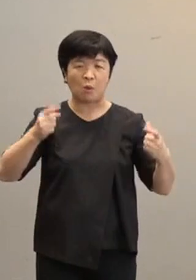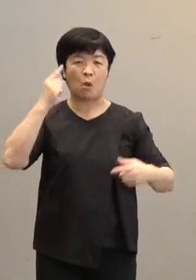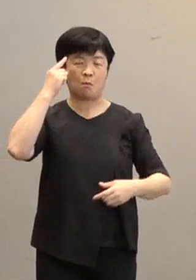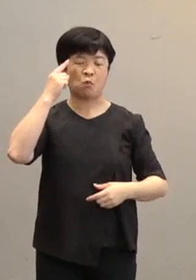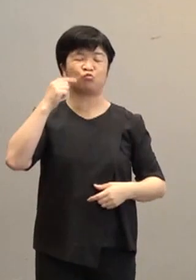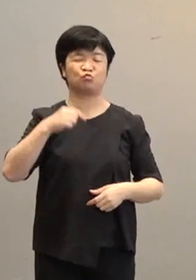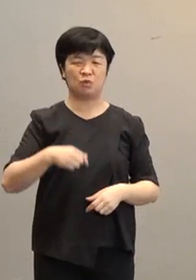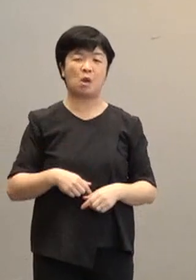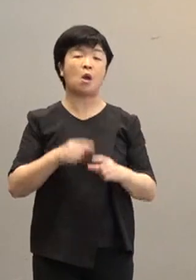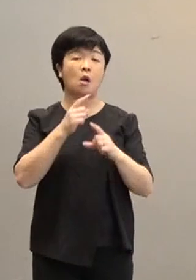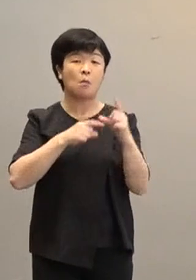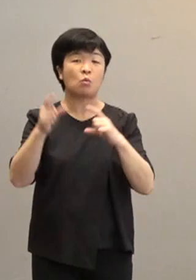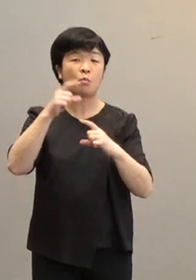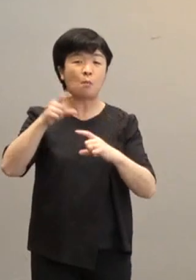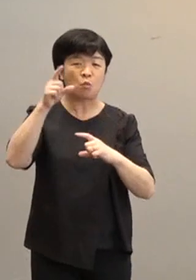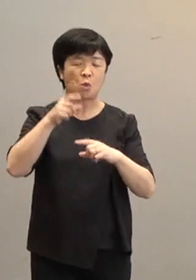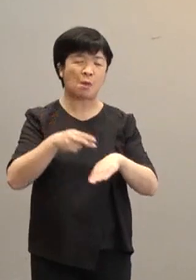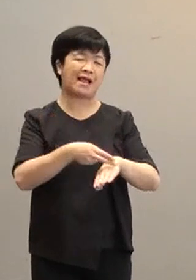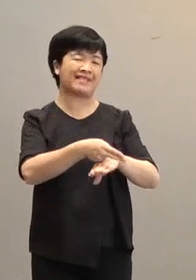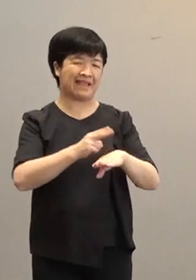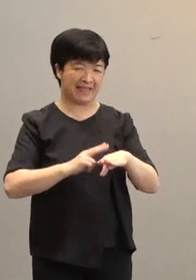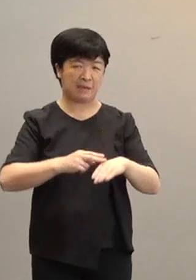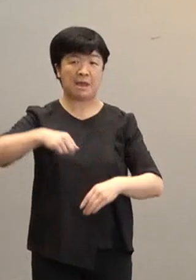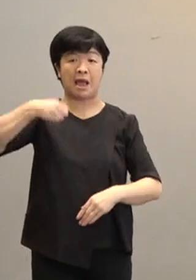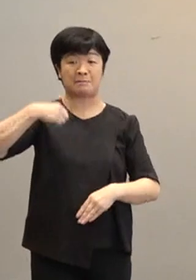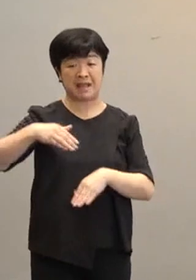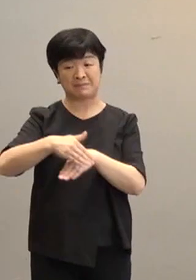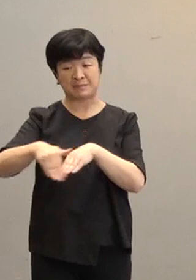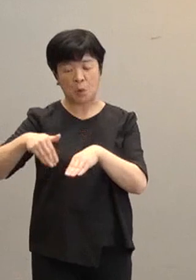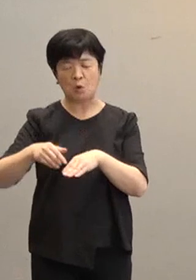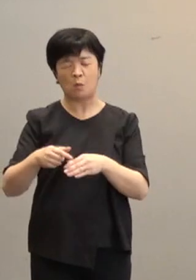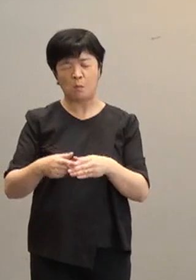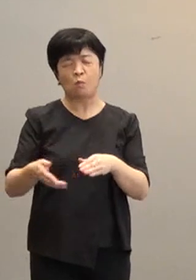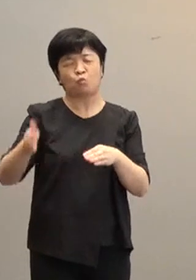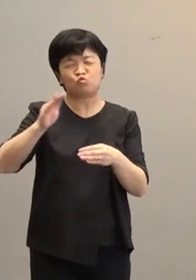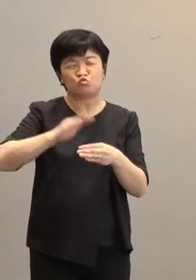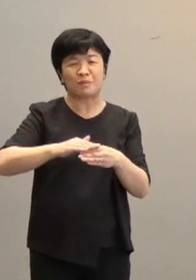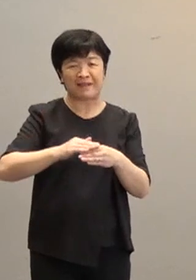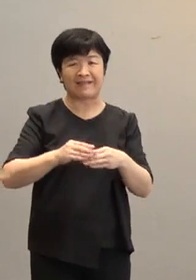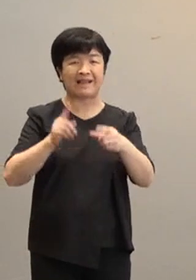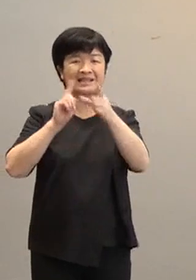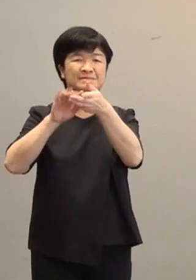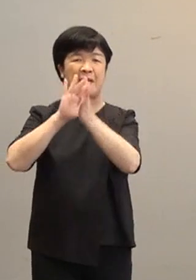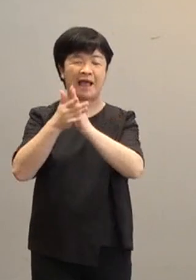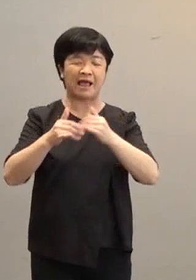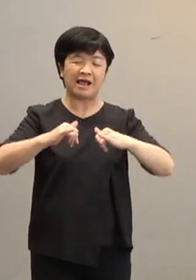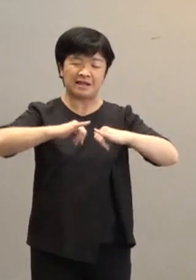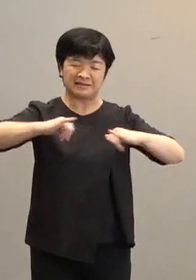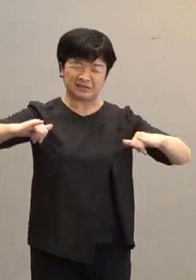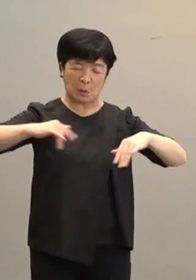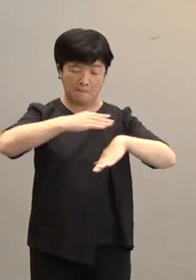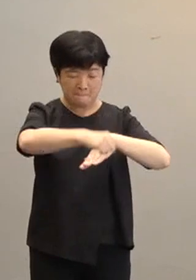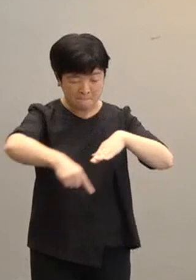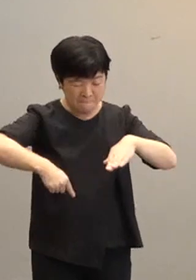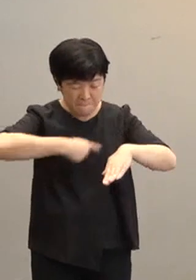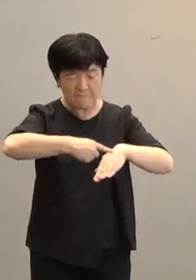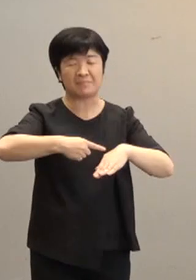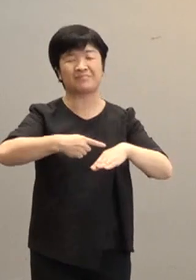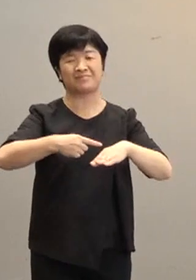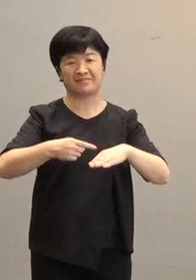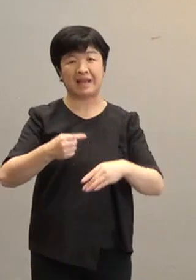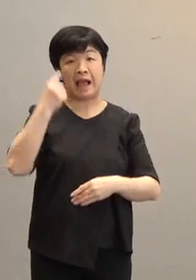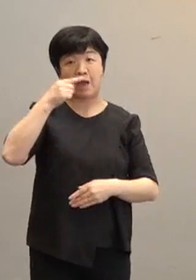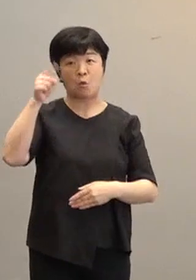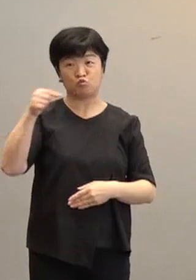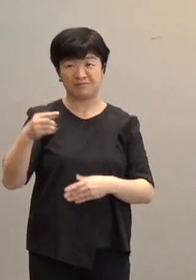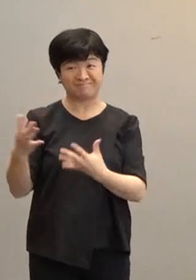っと立山南房総も含めて県内広い地域に、外国人の方々にも足を運んでいただきたいので、